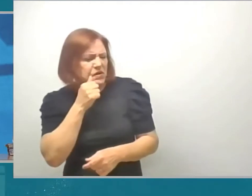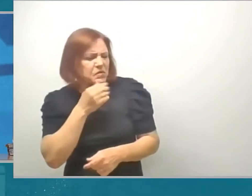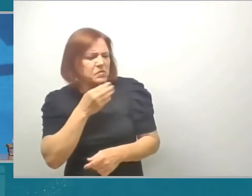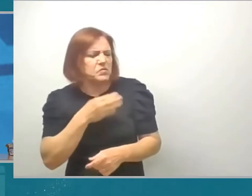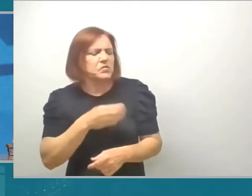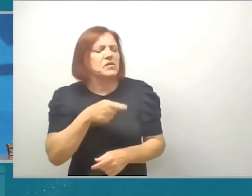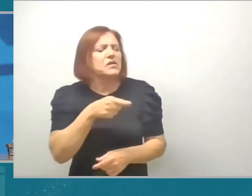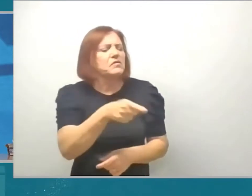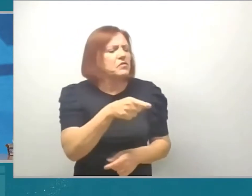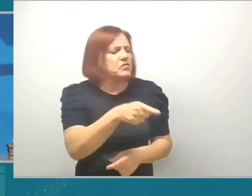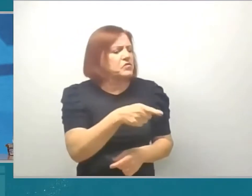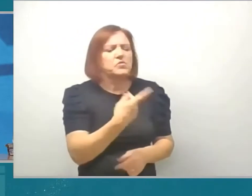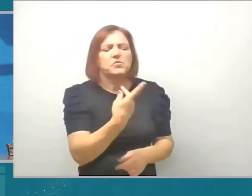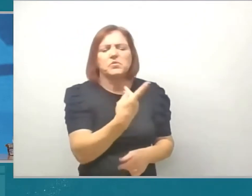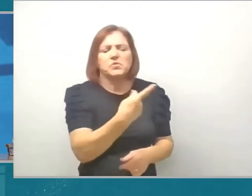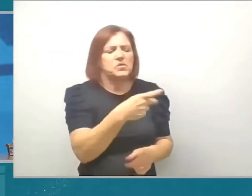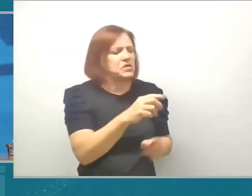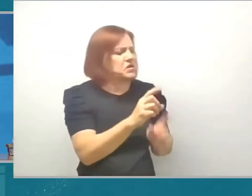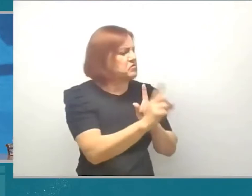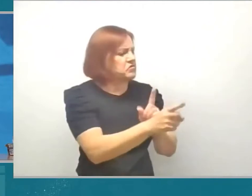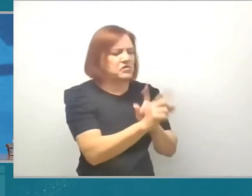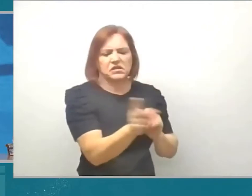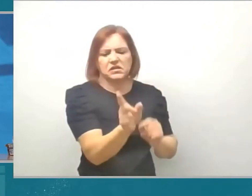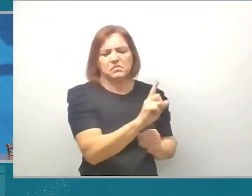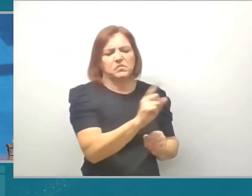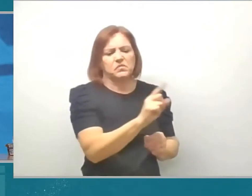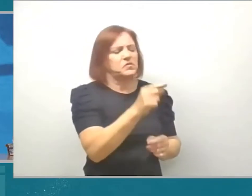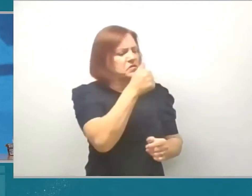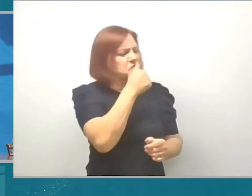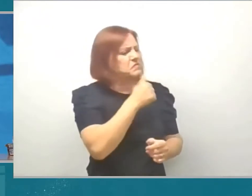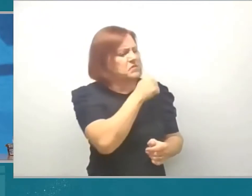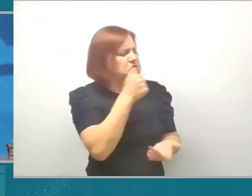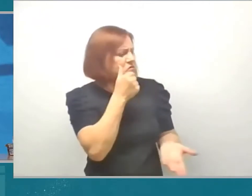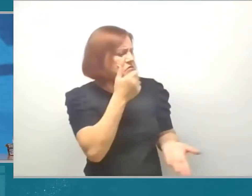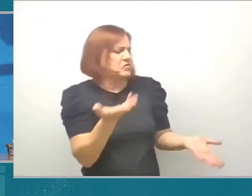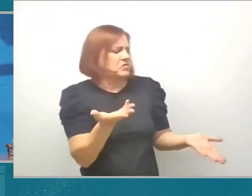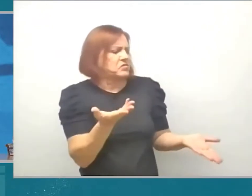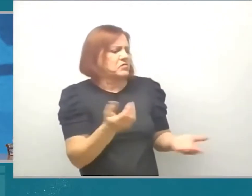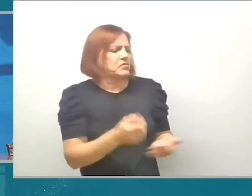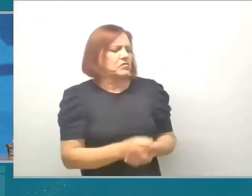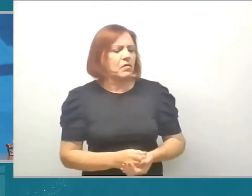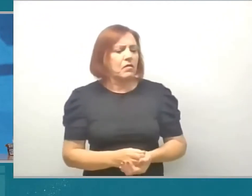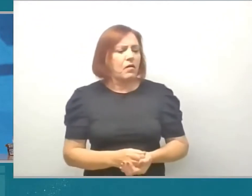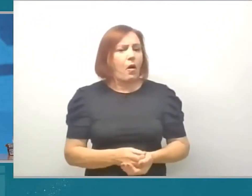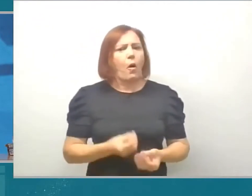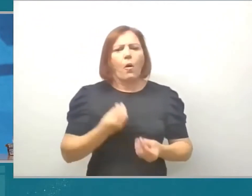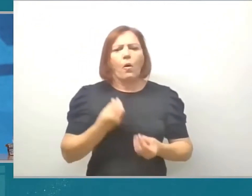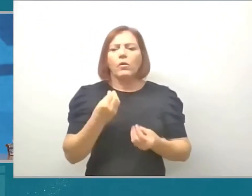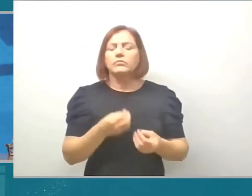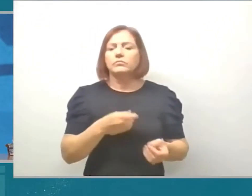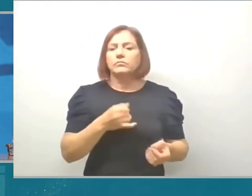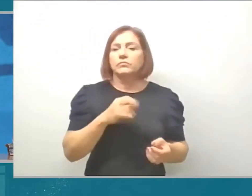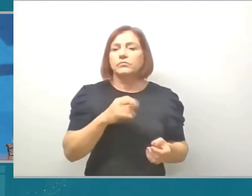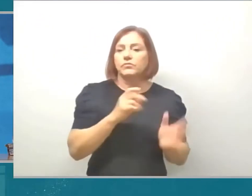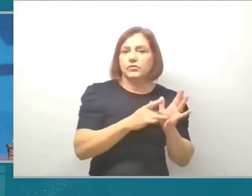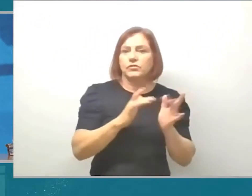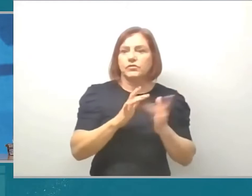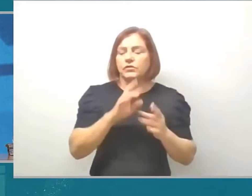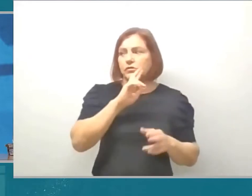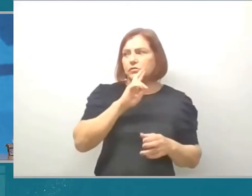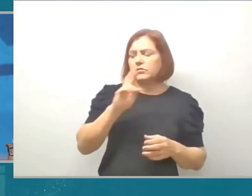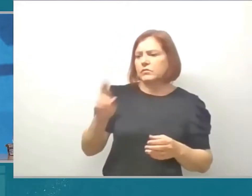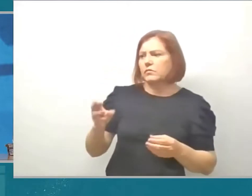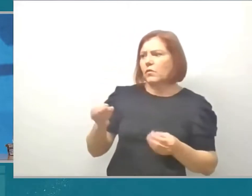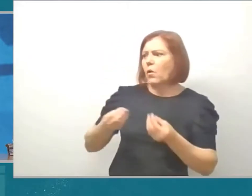Jesus: podem acaso estar tristes os convidados para o casamento enquanto o noivo está com